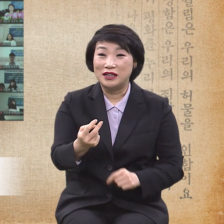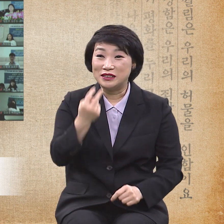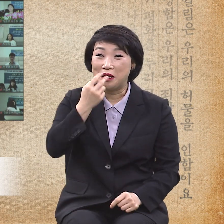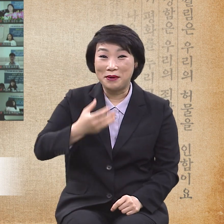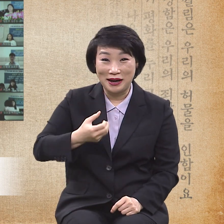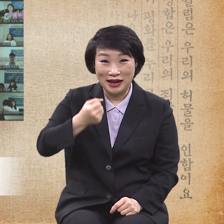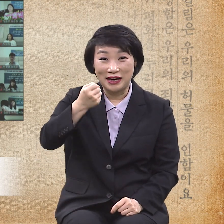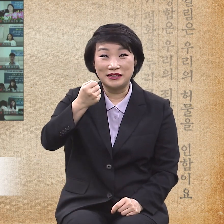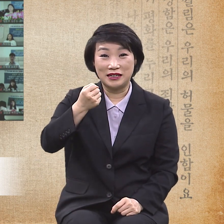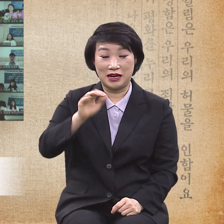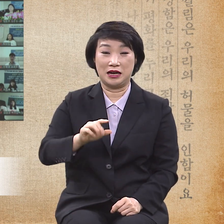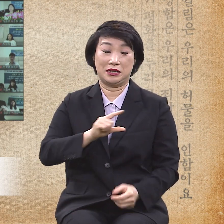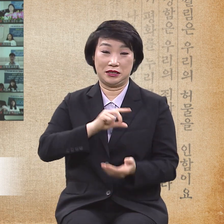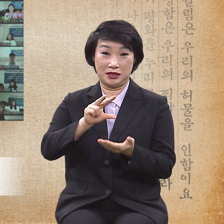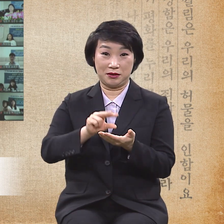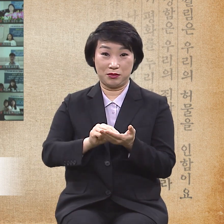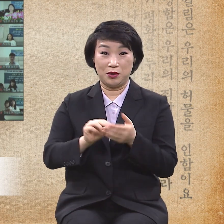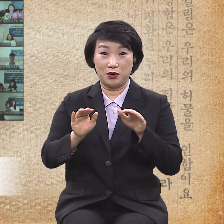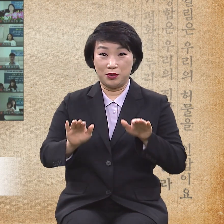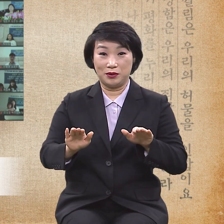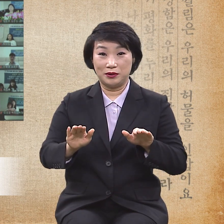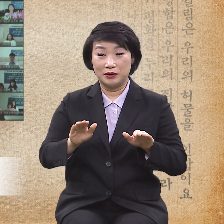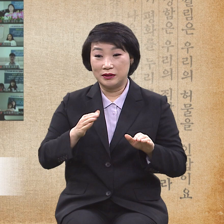영생하자 이와 같은 제목으로